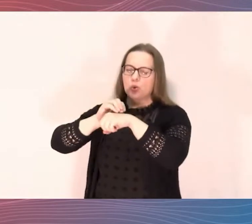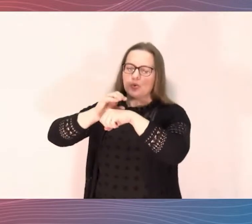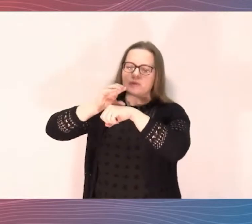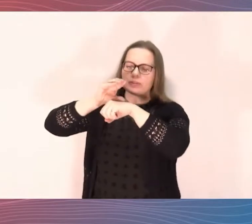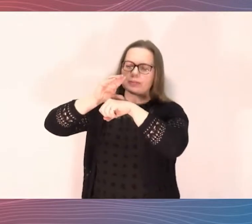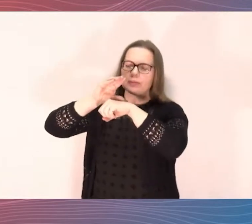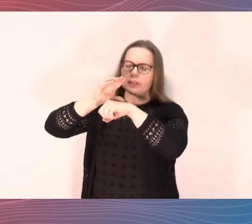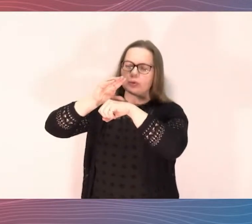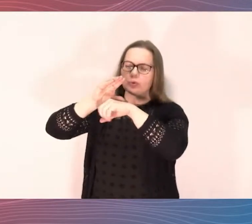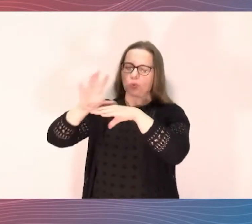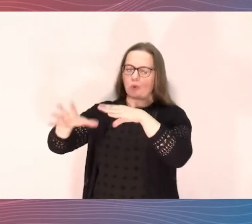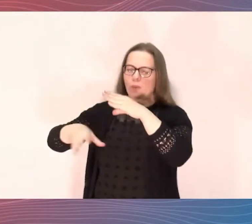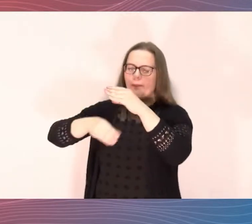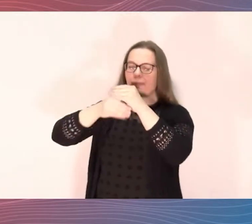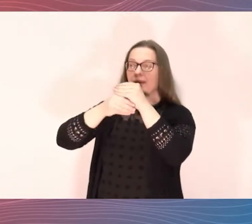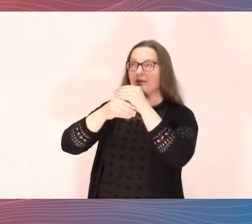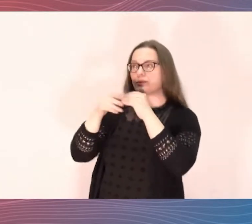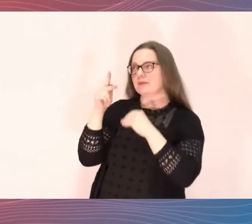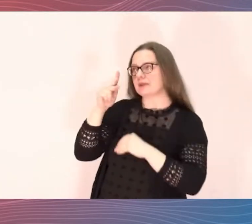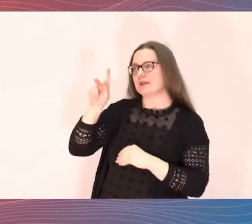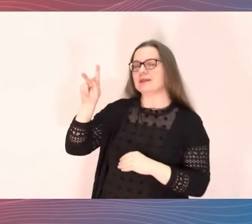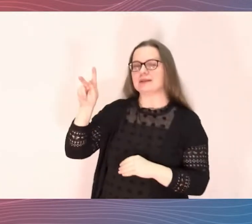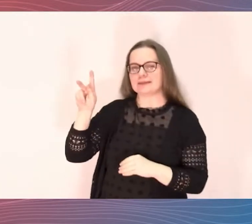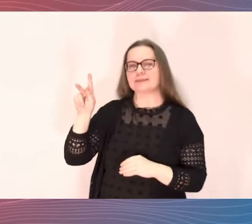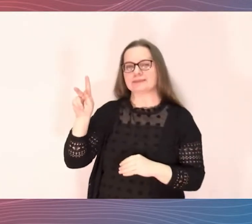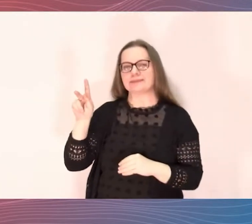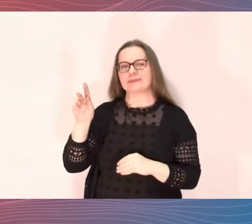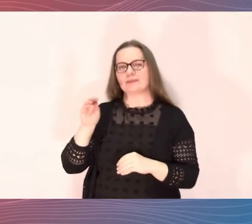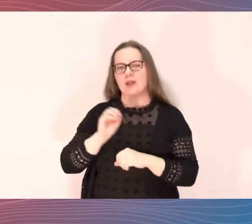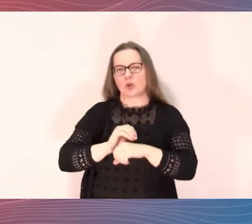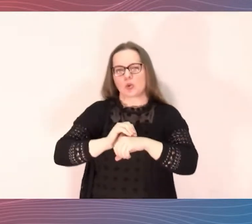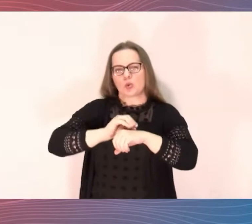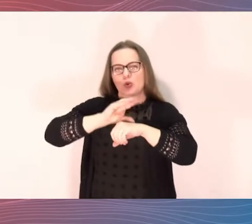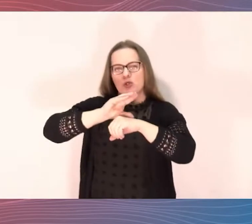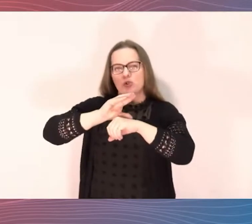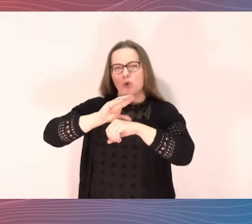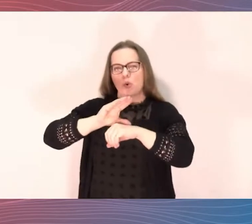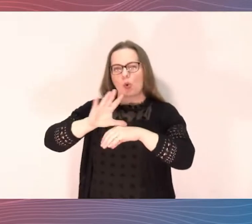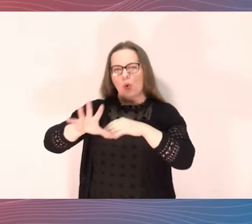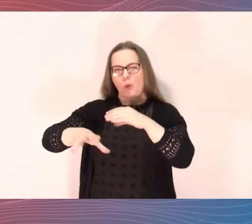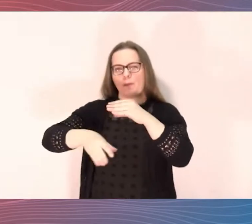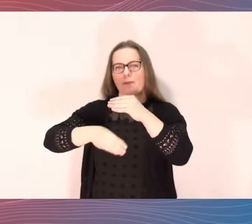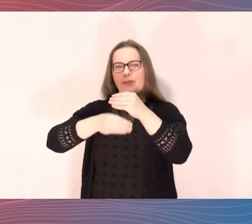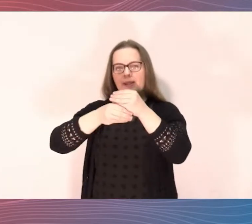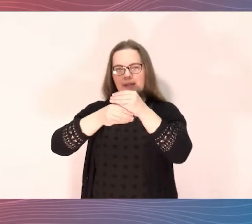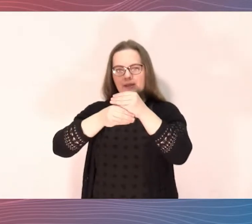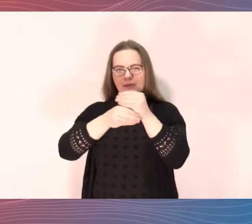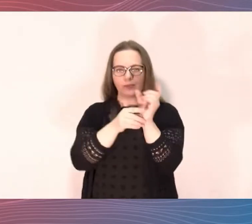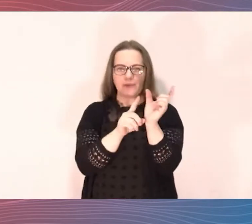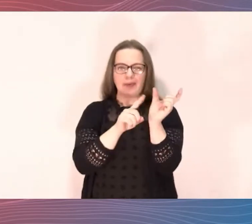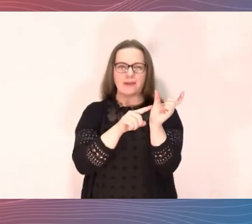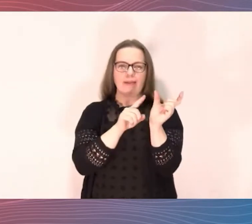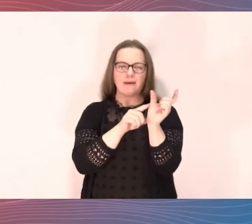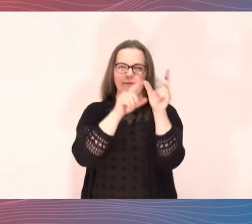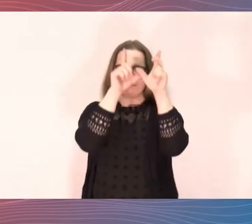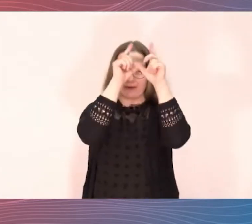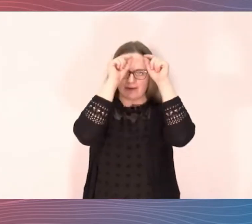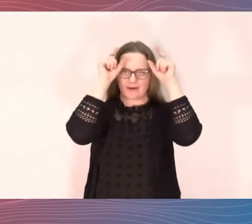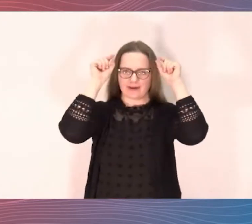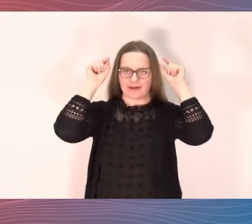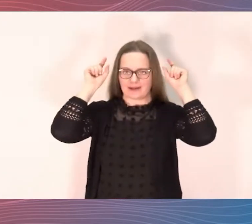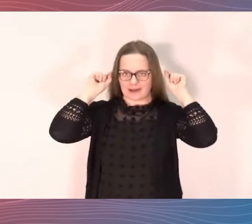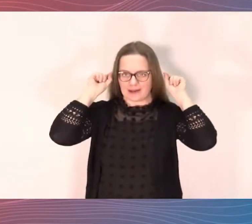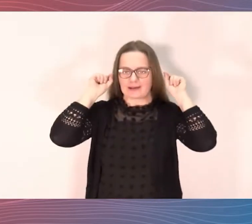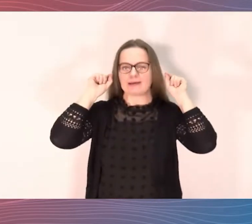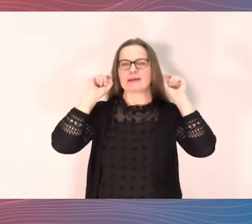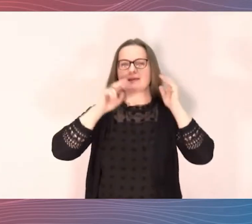dEle. Essa palavra pleno conhecimento é epignosis. Ou